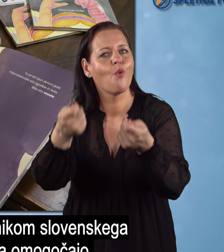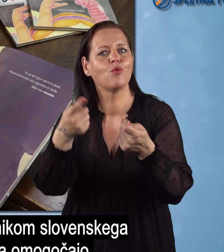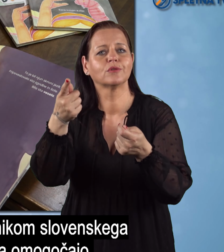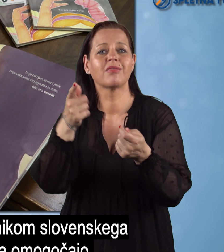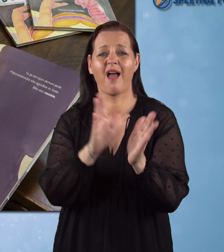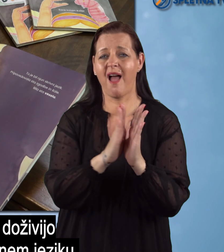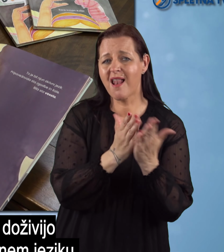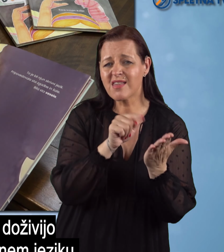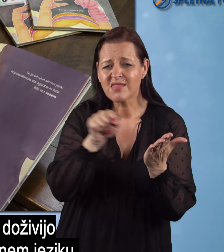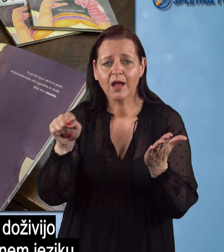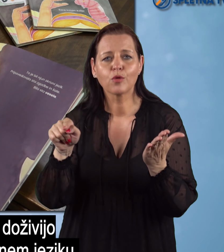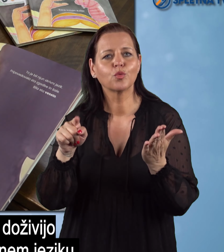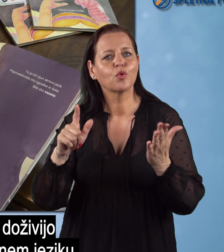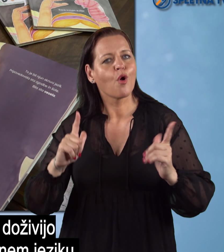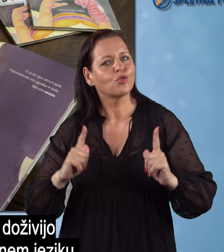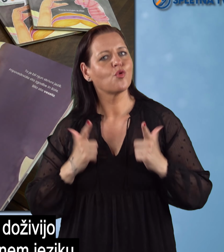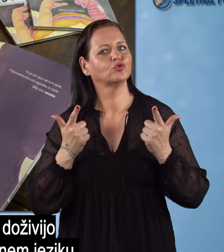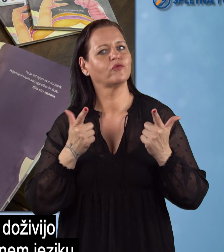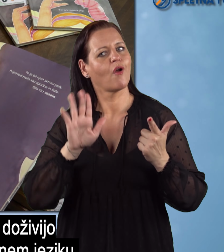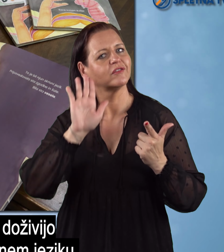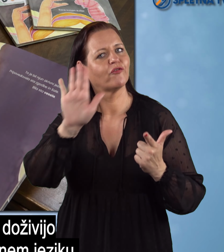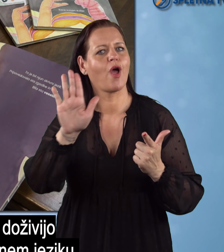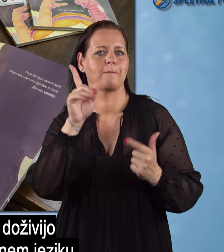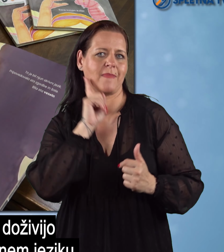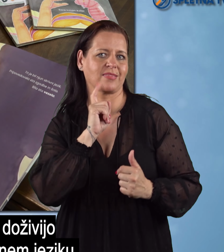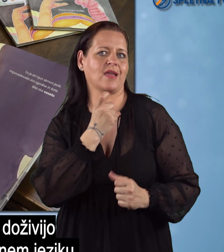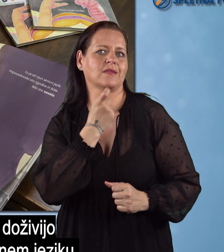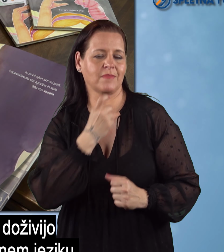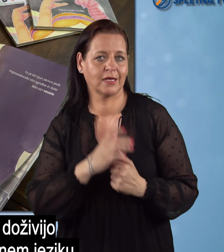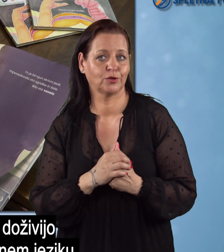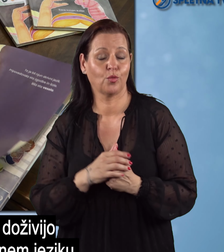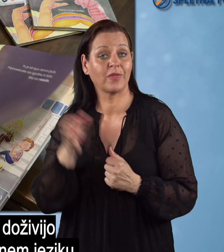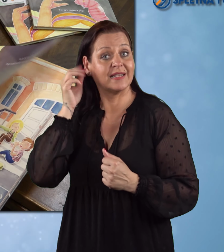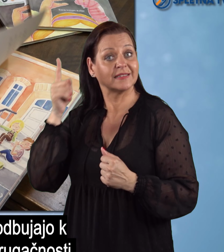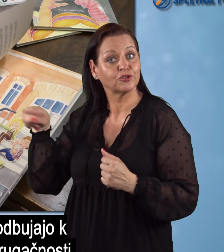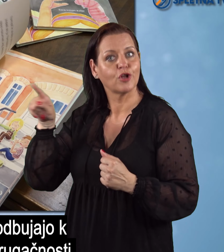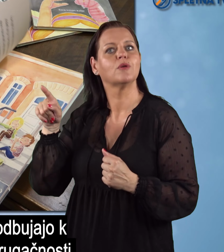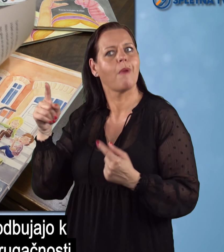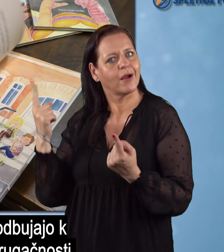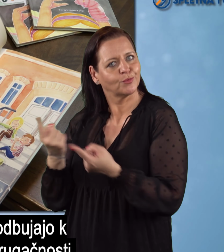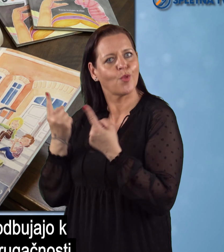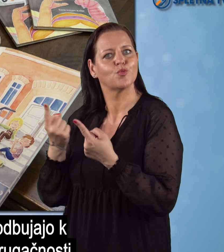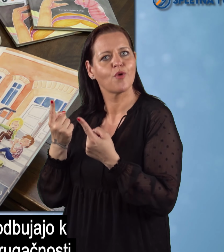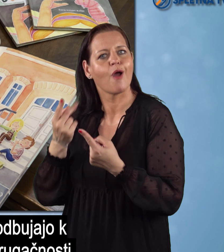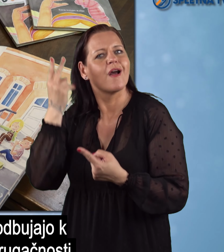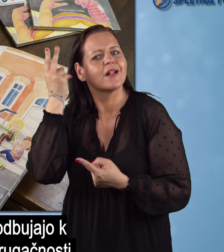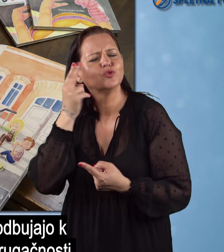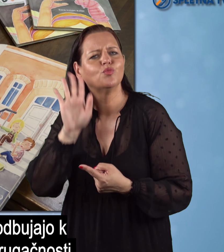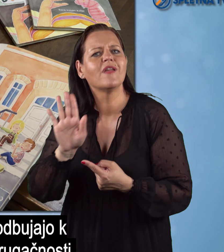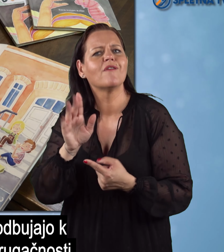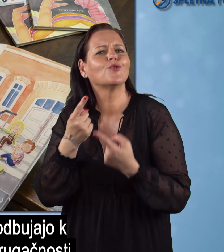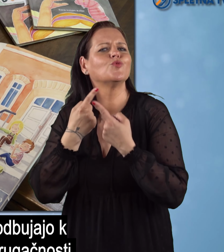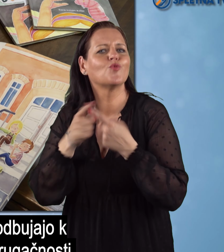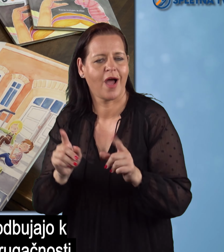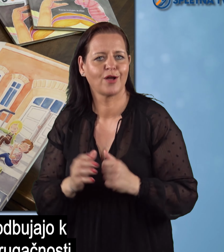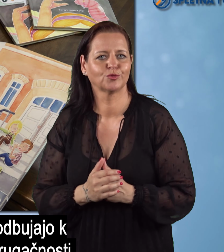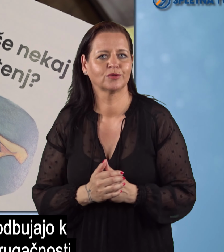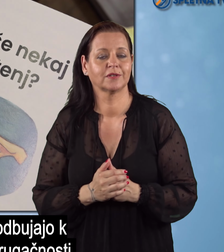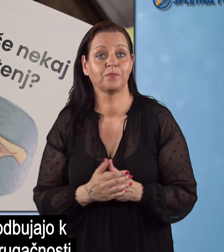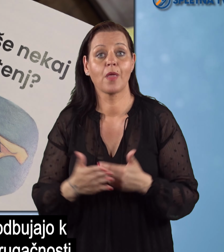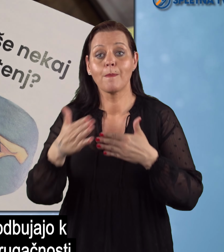jezika omogočajo, da literaturo doživijo v svojem maternem jeziku. Slišeče pa spodbujajo k